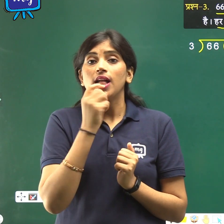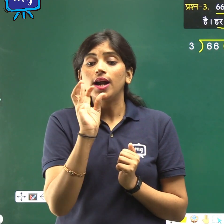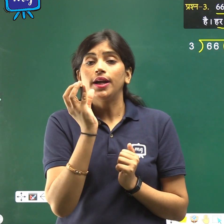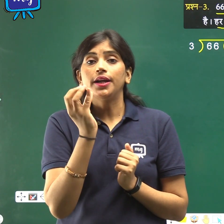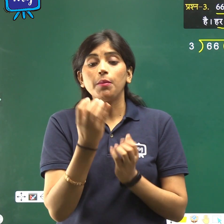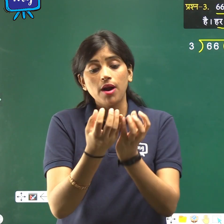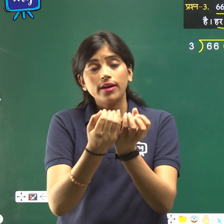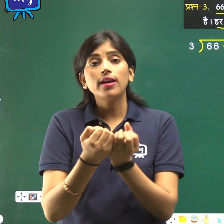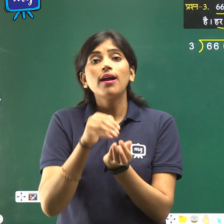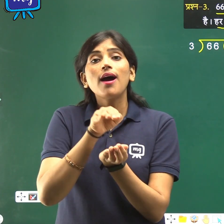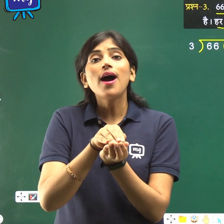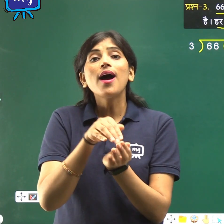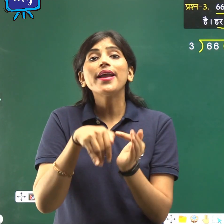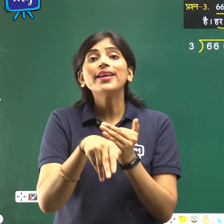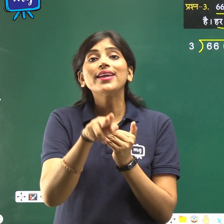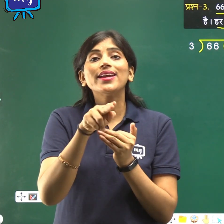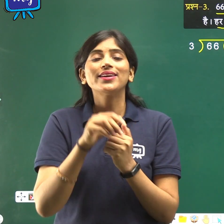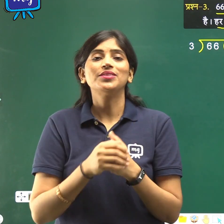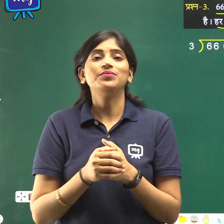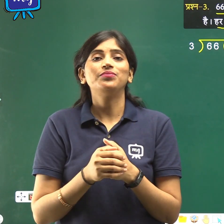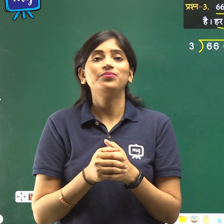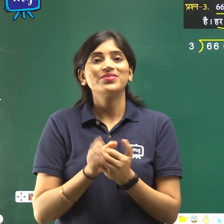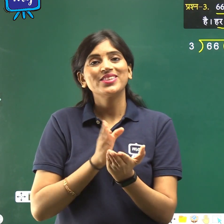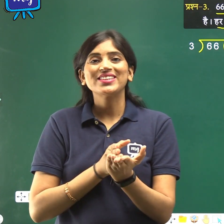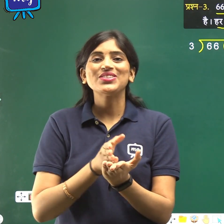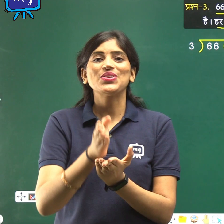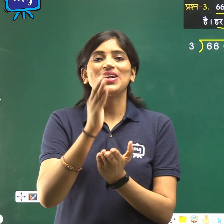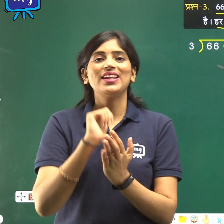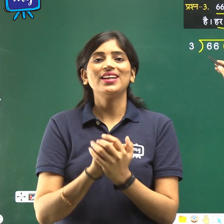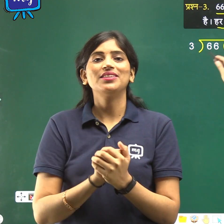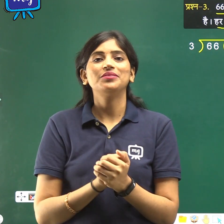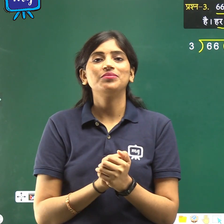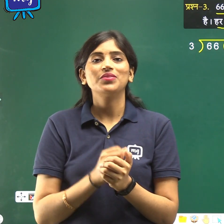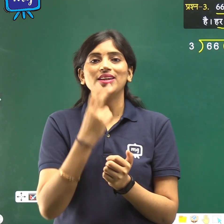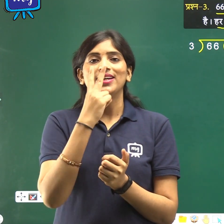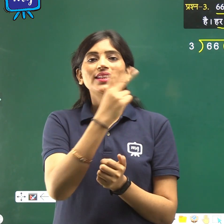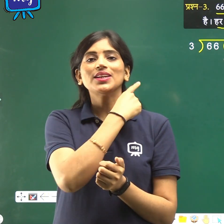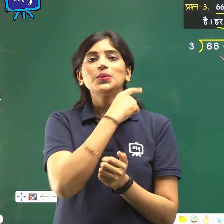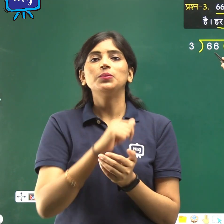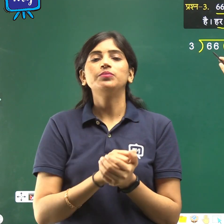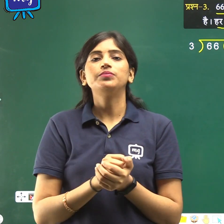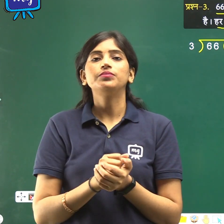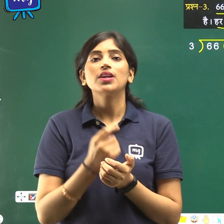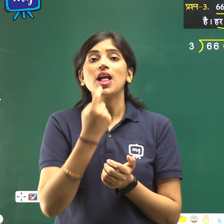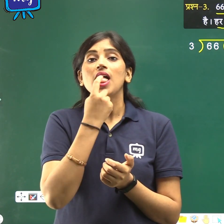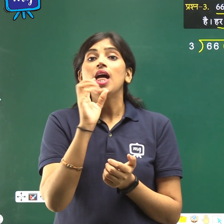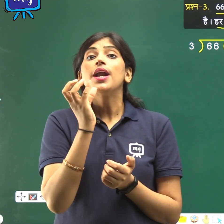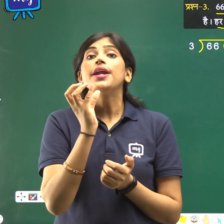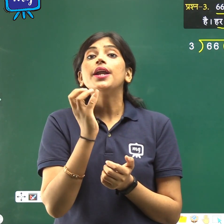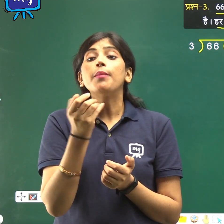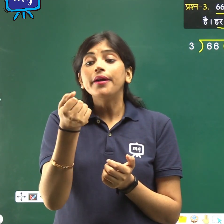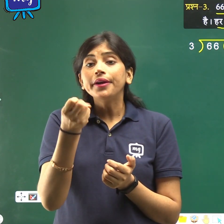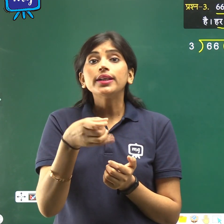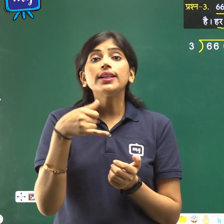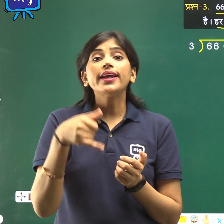टमाटर आएंगे? करें बच्चों। देखो टमाटर कितने